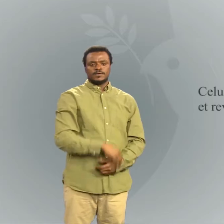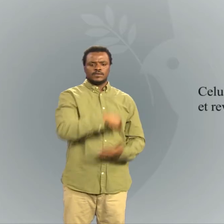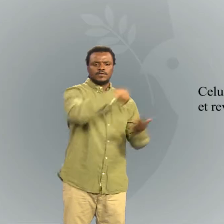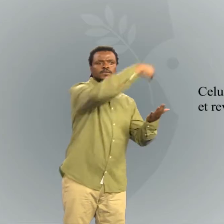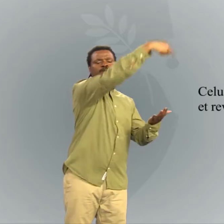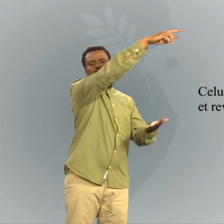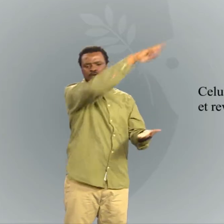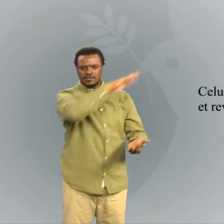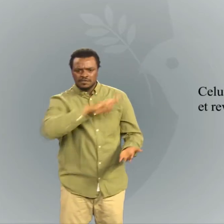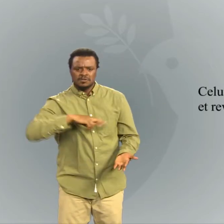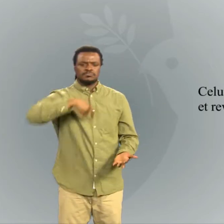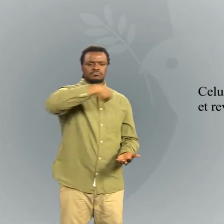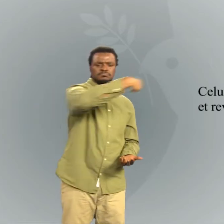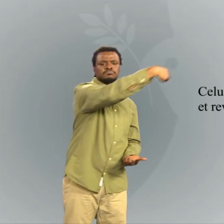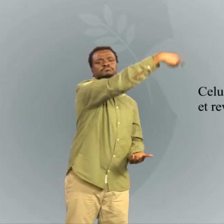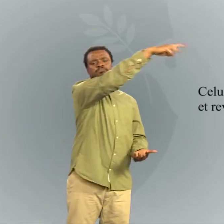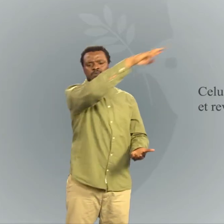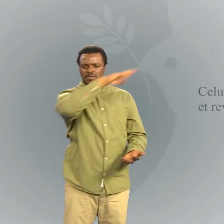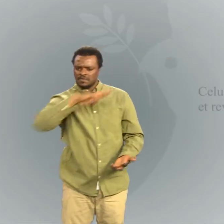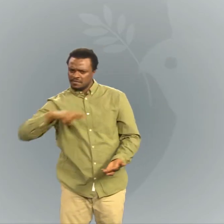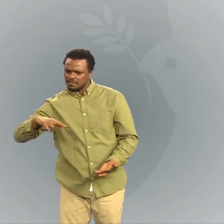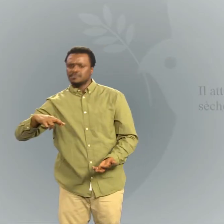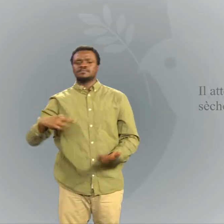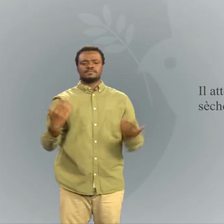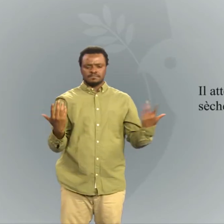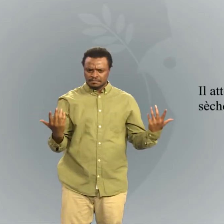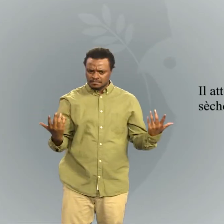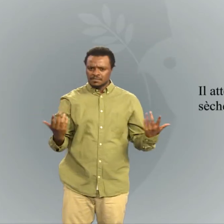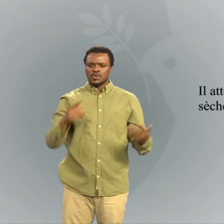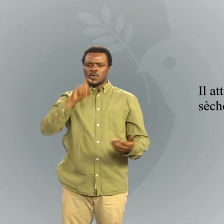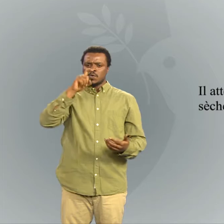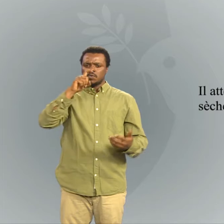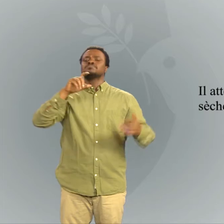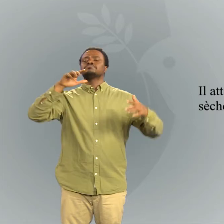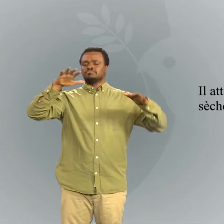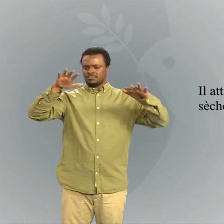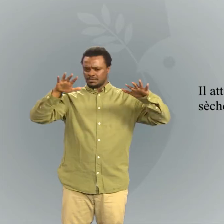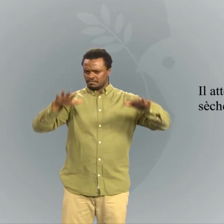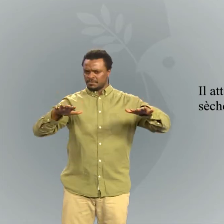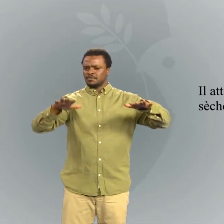Celui-ci sort, s'en va et revient plusieurs fois. Il attend que l'eau sèche sur la terre.